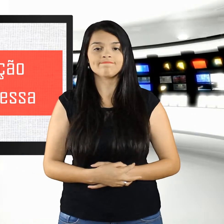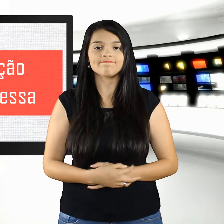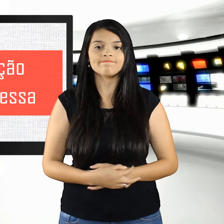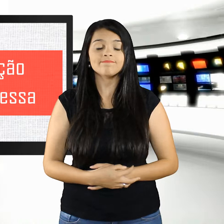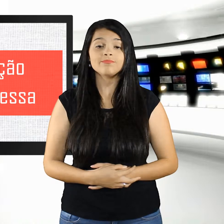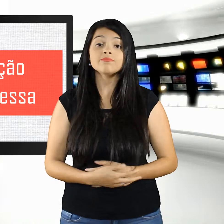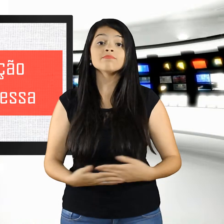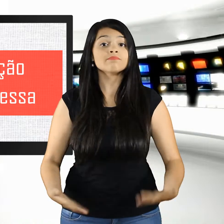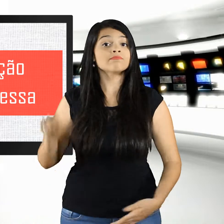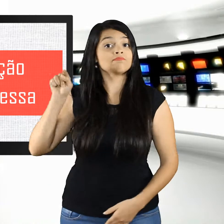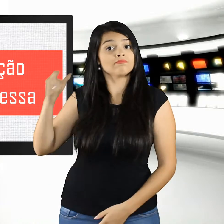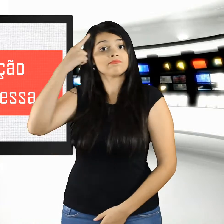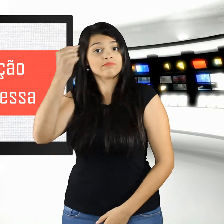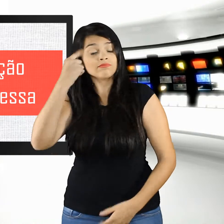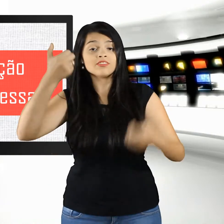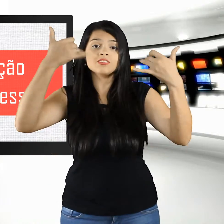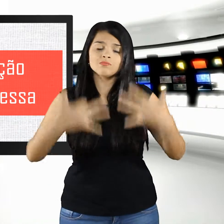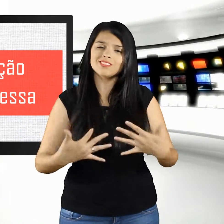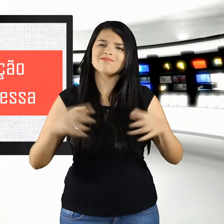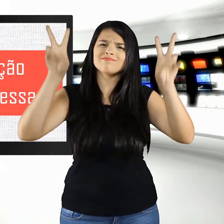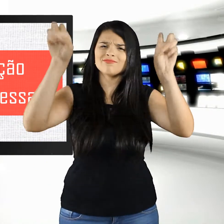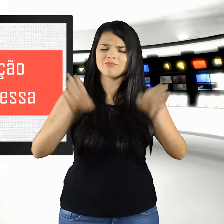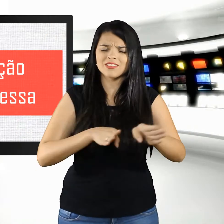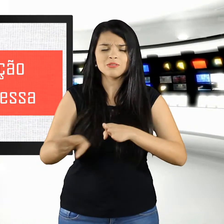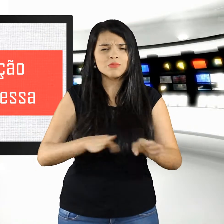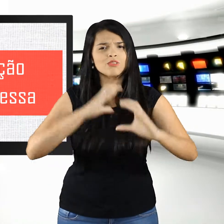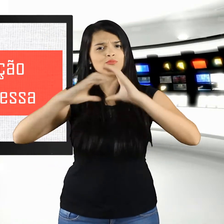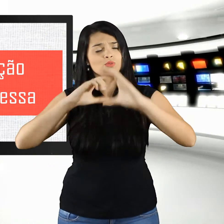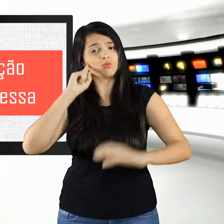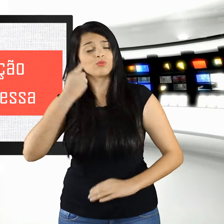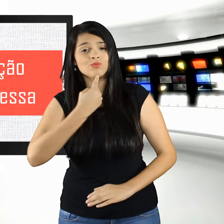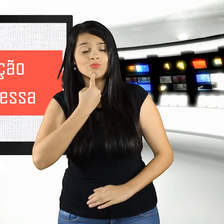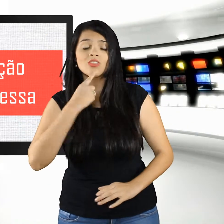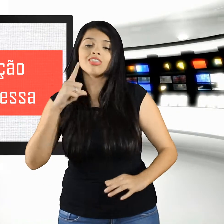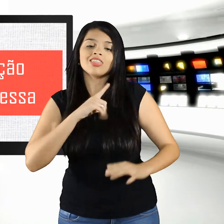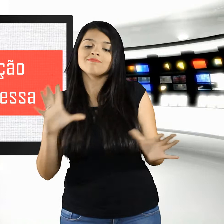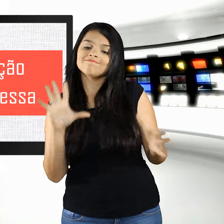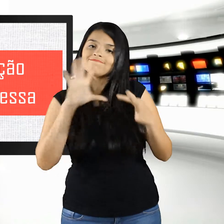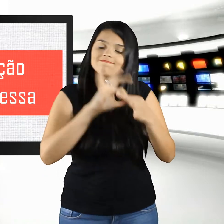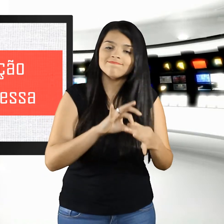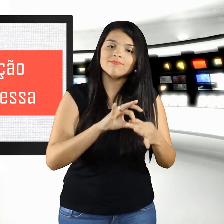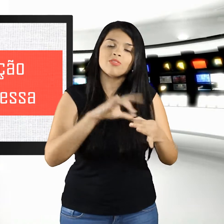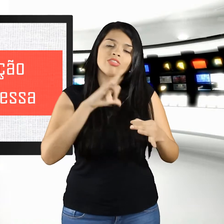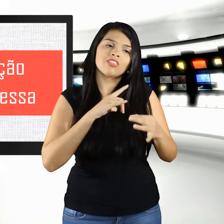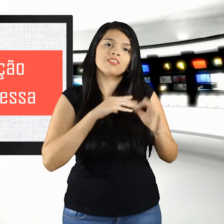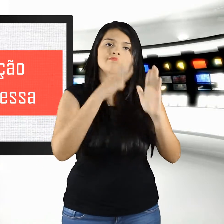Para Ronice, a questão da acessibilidade de comunicação para os surdos está relacionada diferentemente à implementação da Lei de